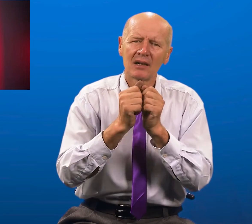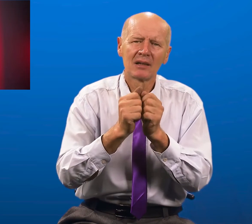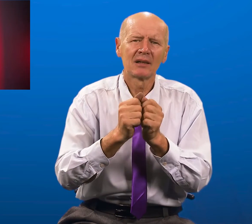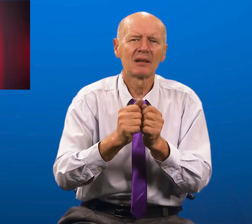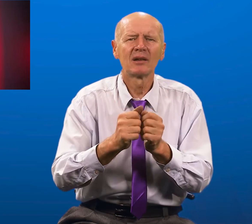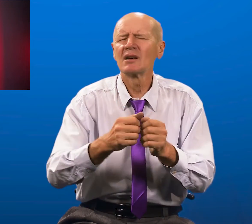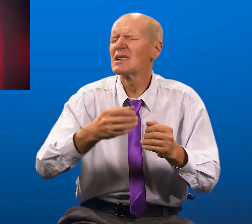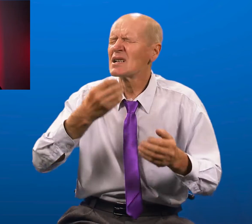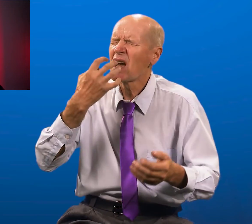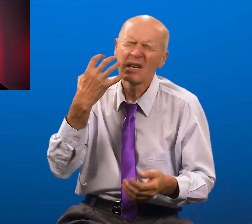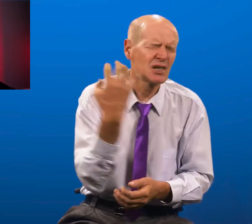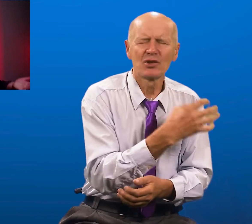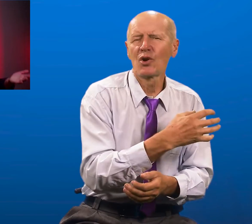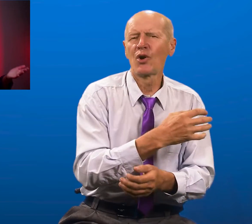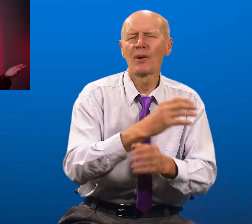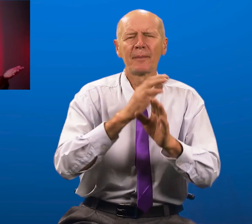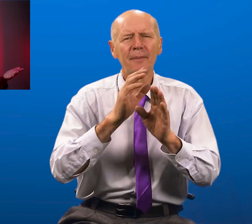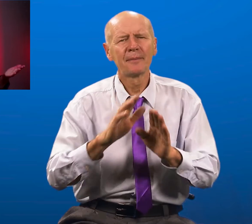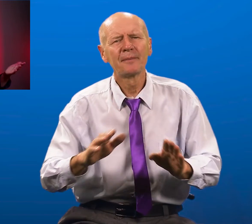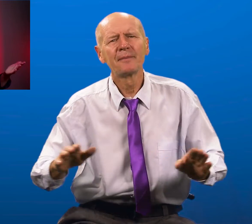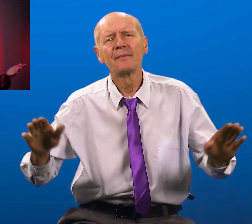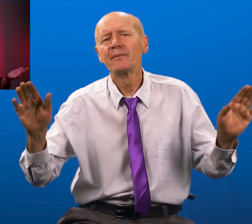молился горячо,